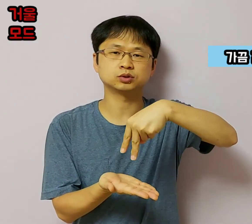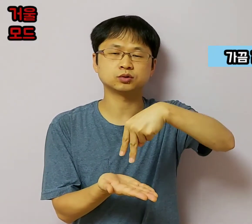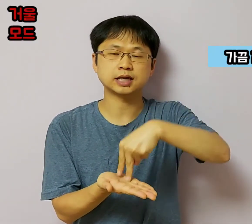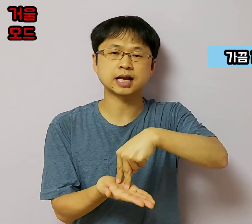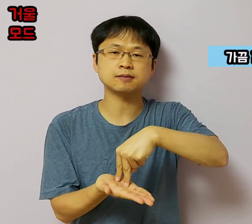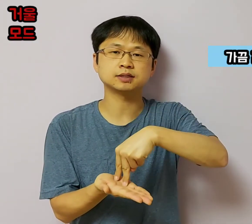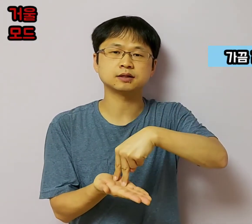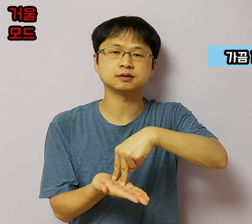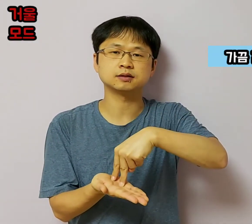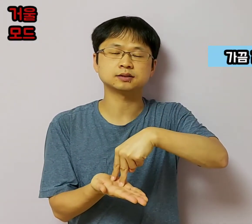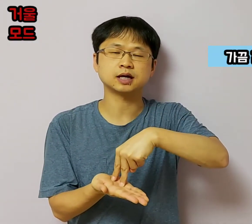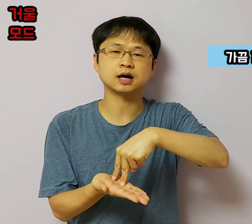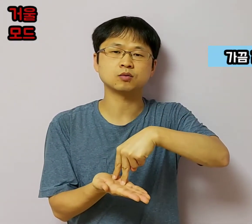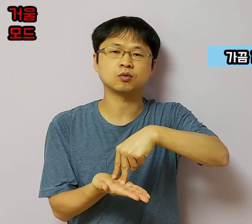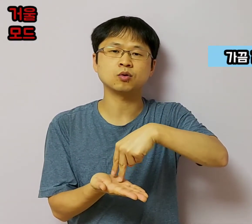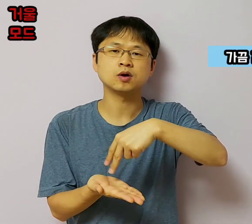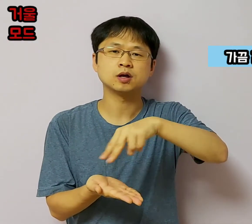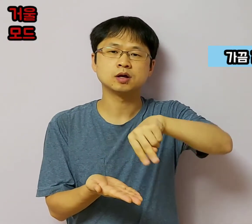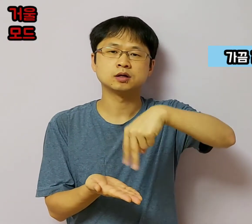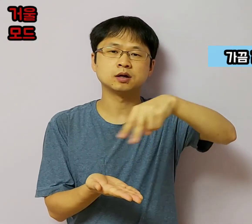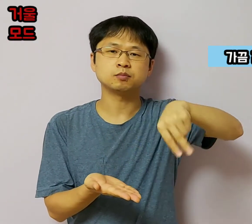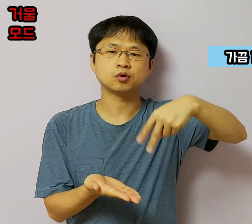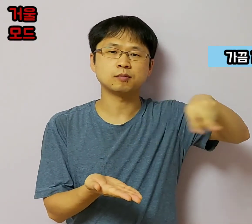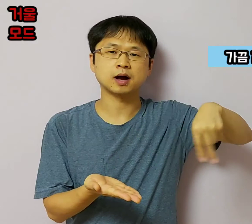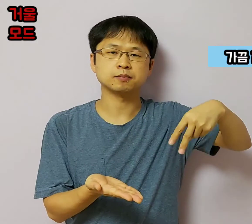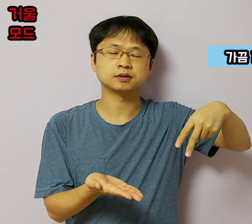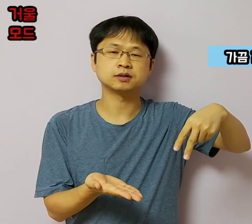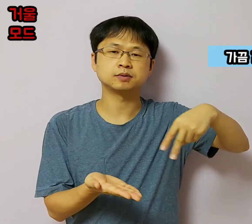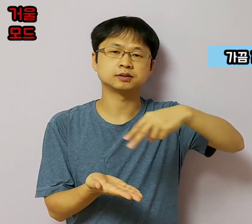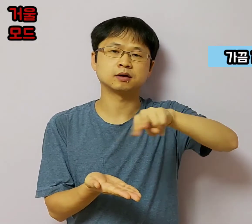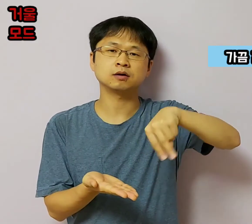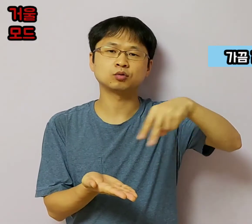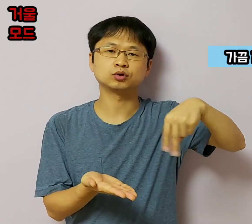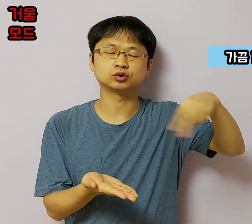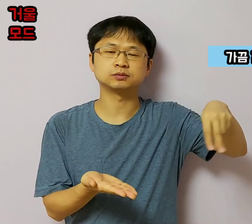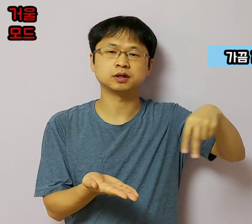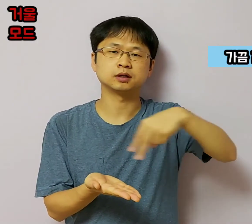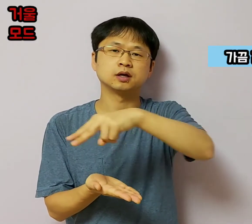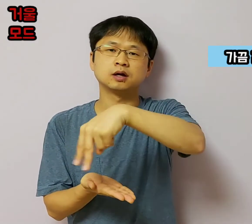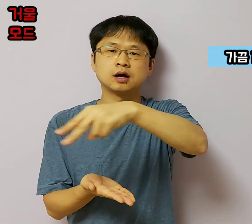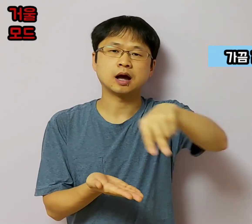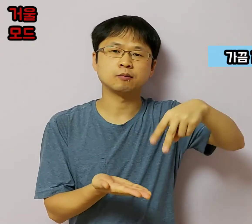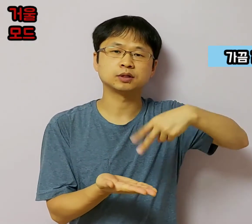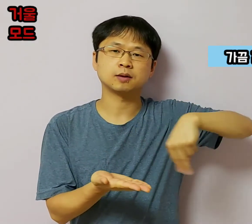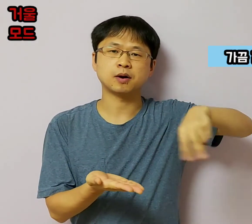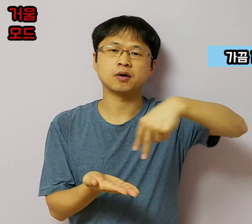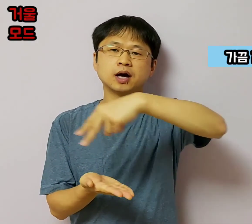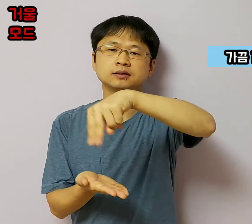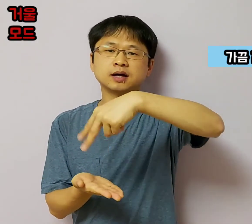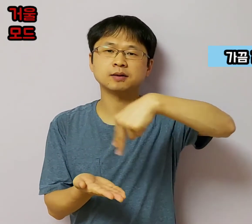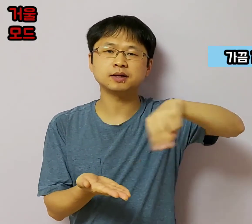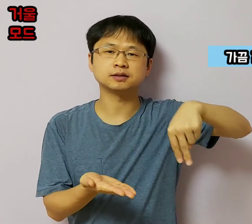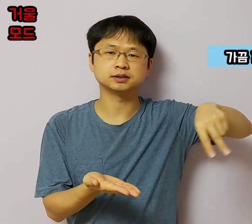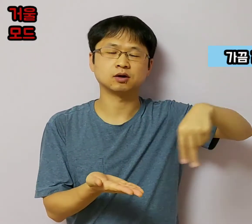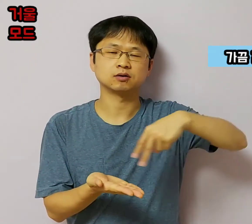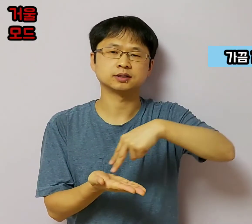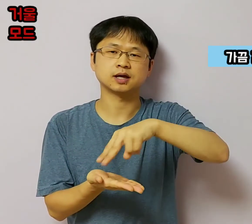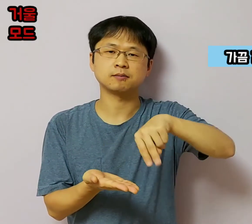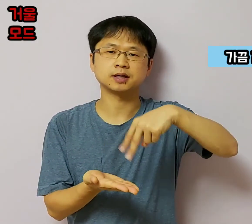검지중지로 사람이 서 있는 형상하고 옆으로 막 비틀면서 돌려주시면 아무 때나 방황하는 거 헤매는 거죠. 그래서